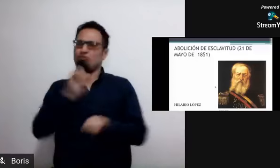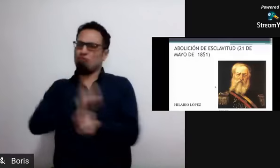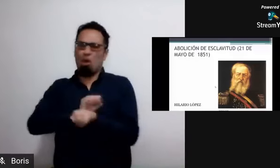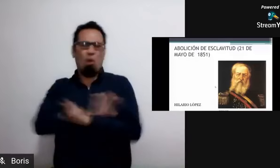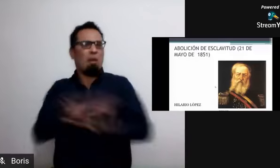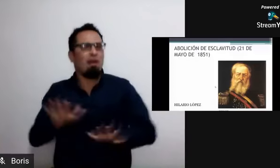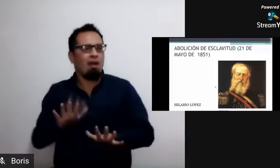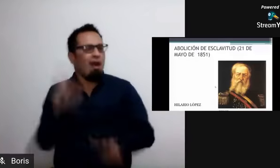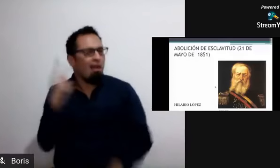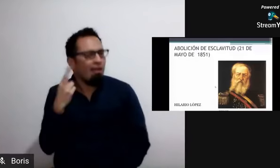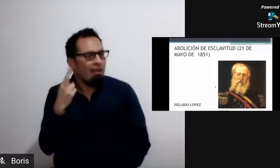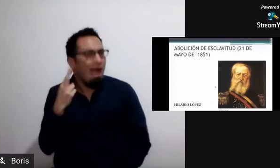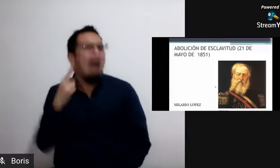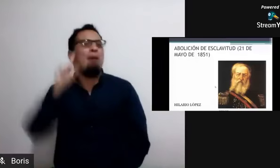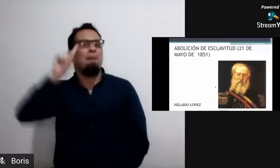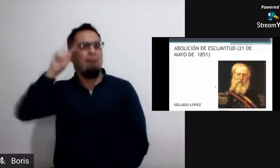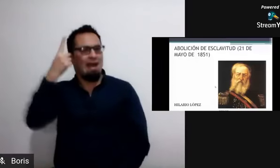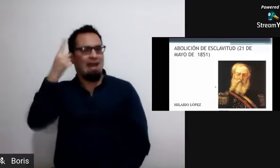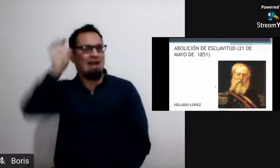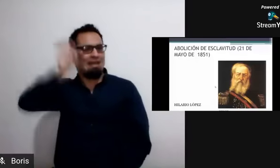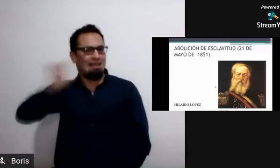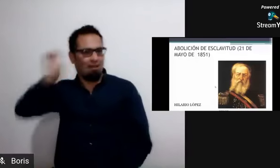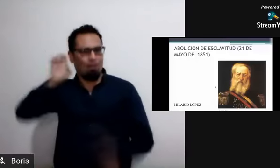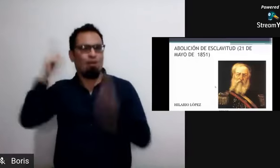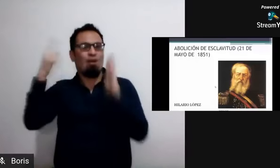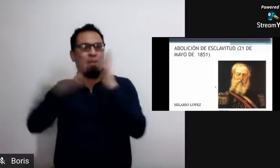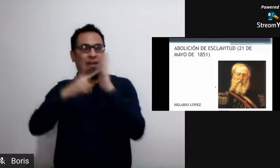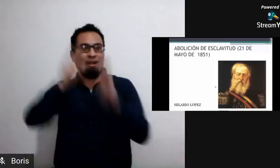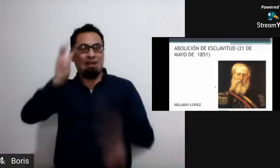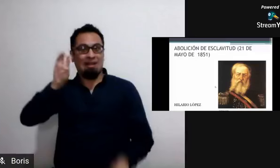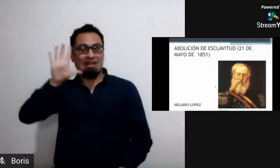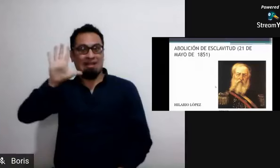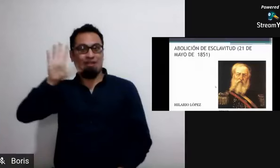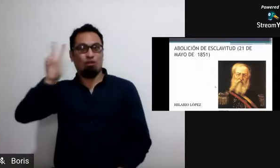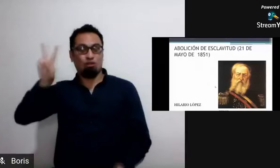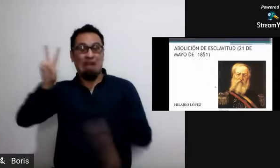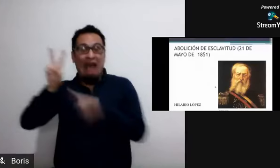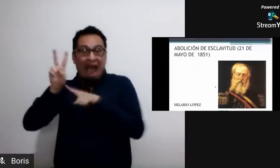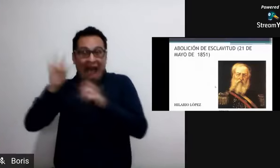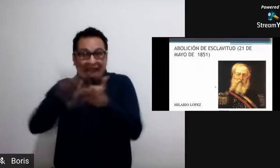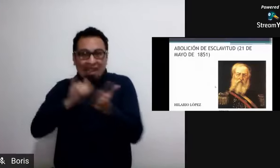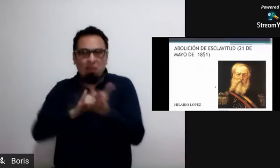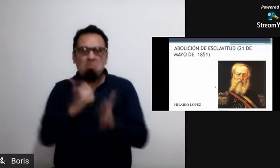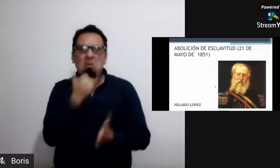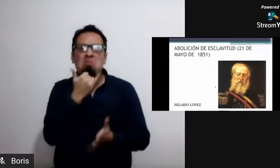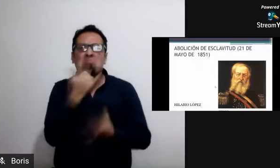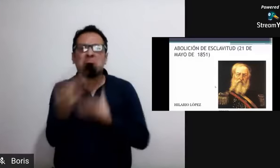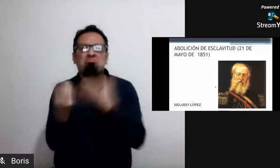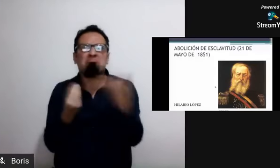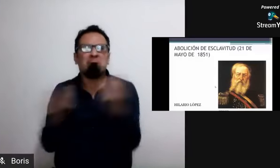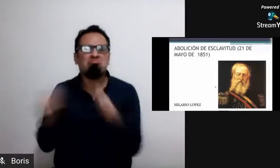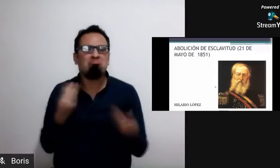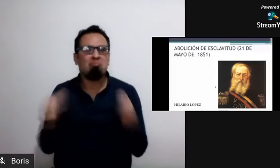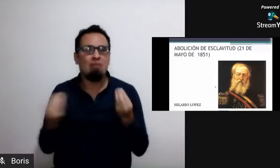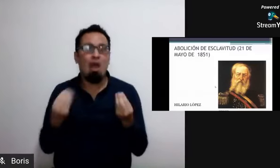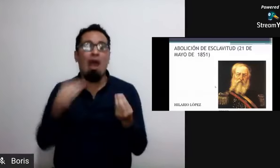la abolición de la esclavitud. Tenemos que entender que esto fue muy importante, porque si bien en